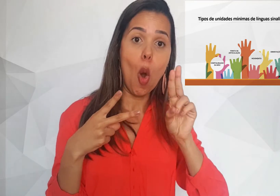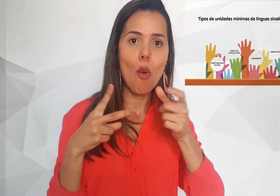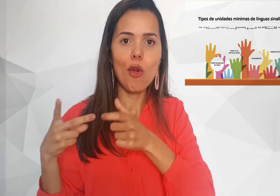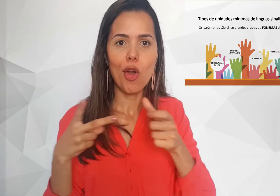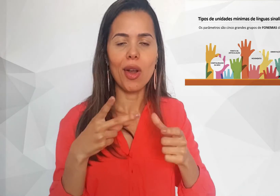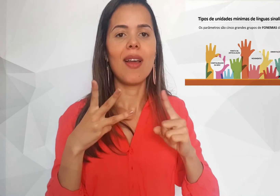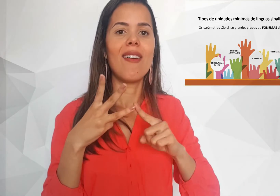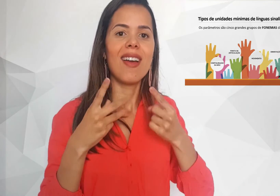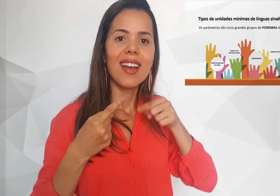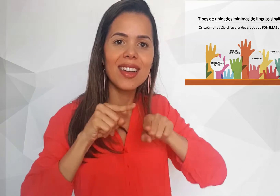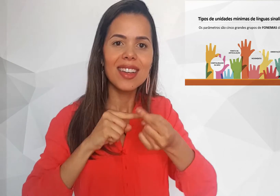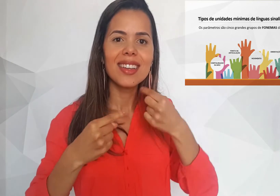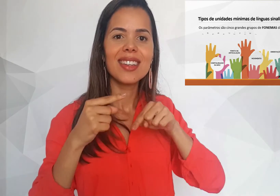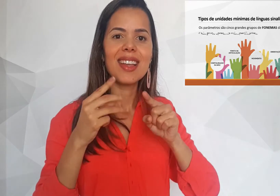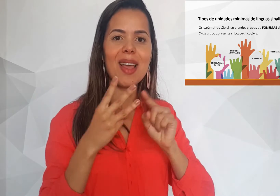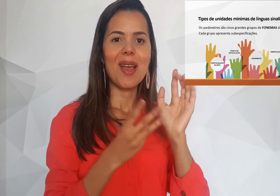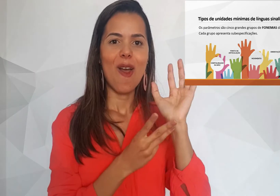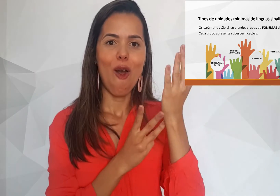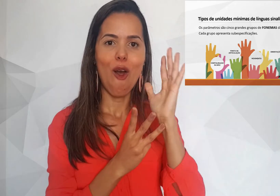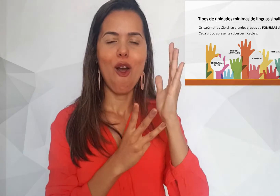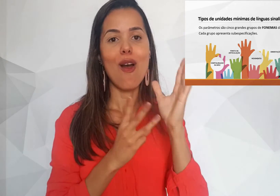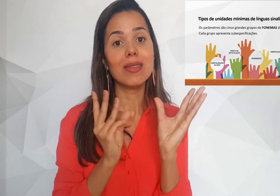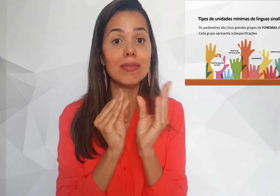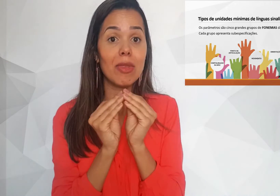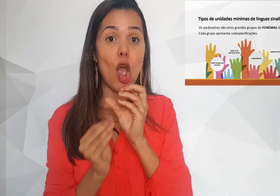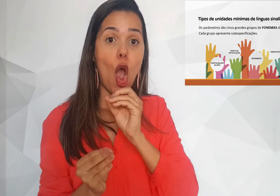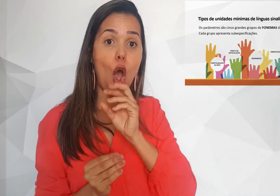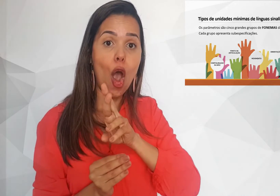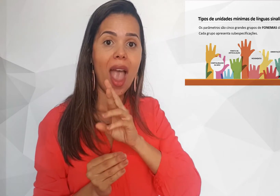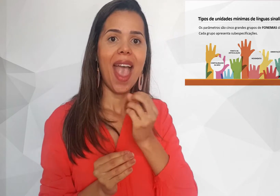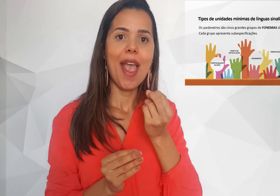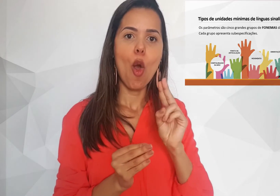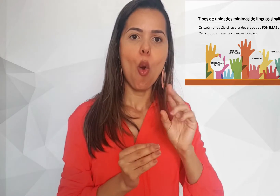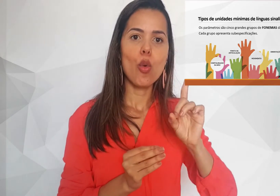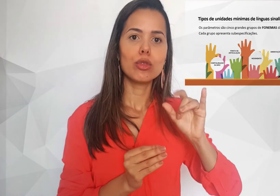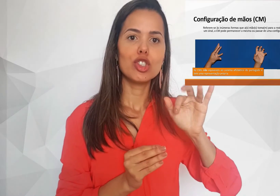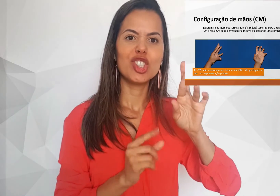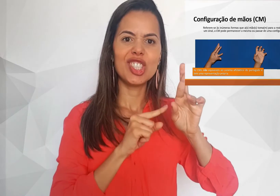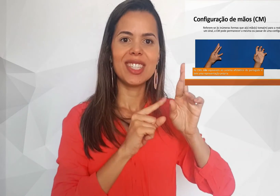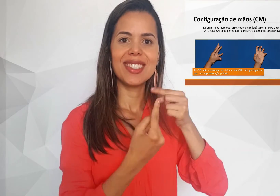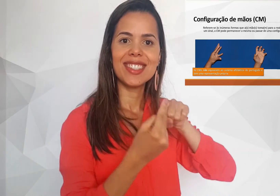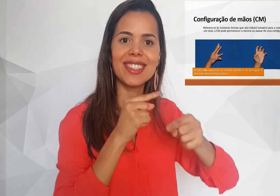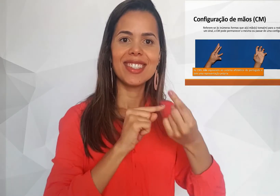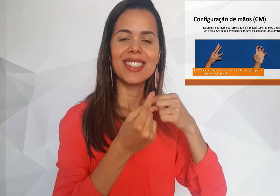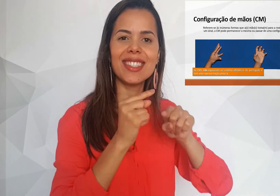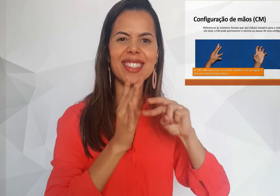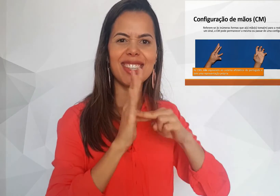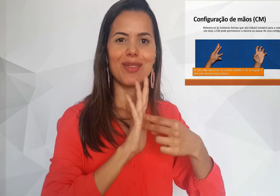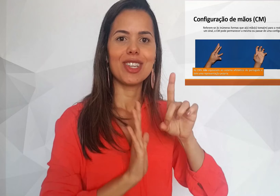palma ou direção, então a gente pode encontrar OR ou DIR como, né, nomenclaturas para